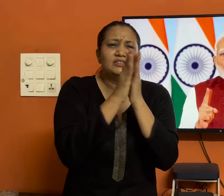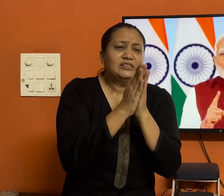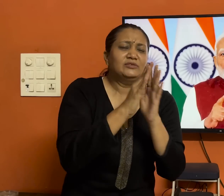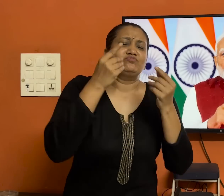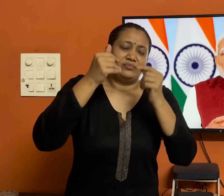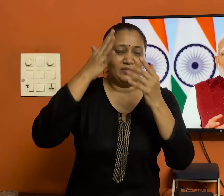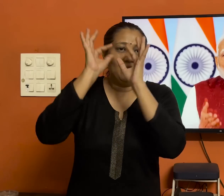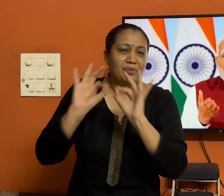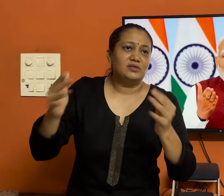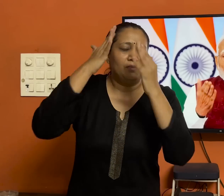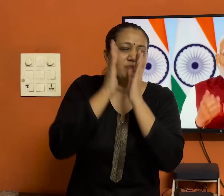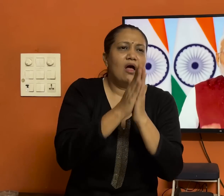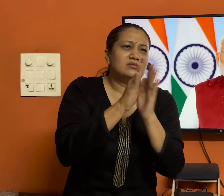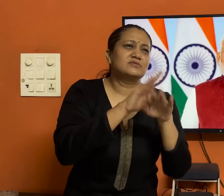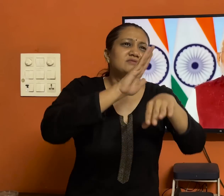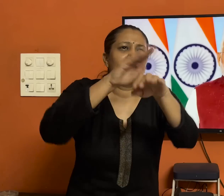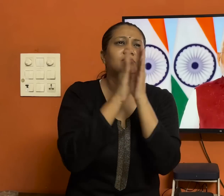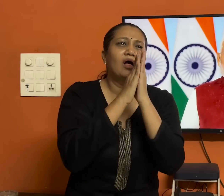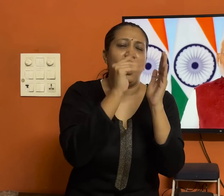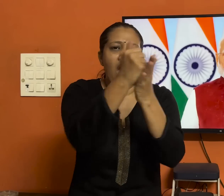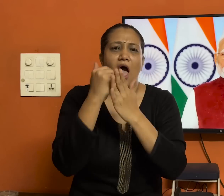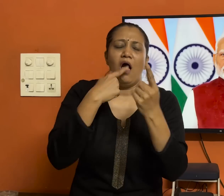तनाव कम करने के लिए गुहार लगा